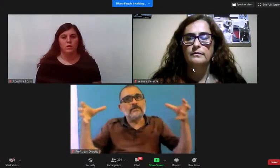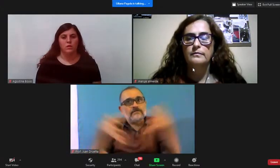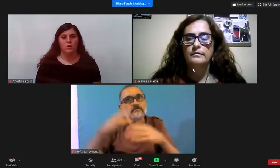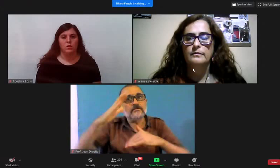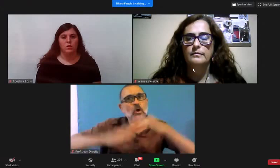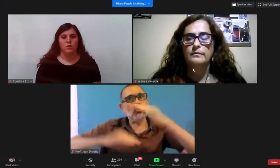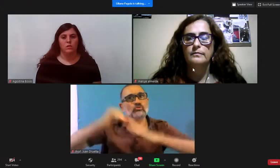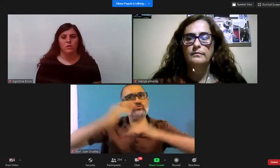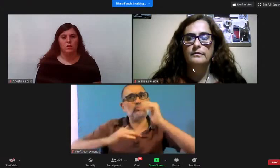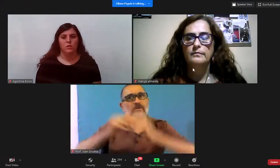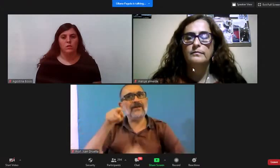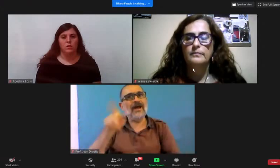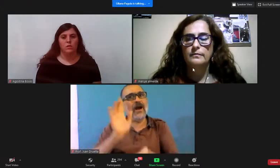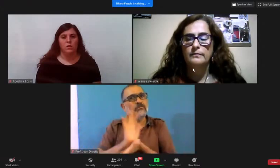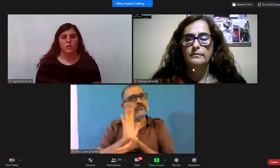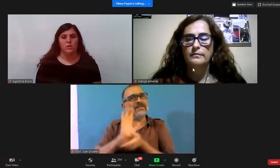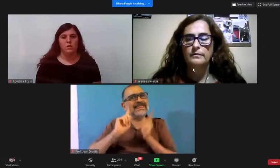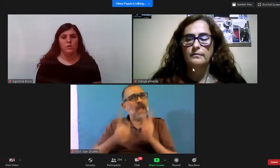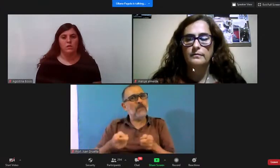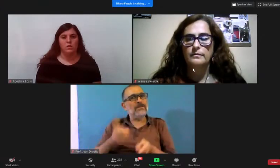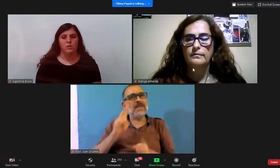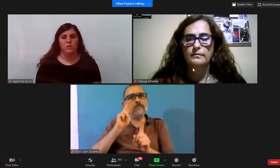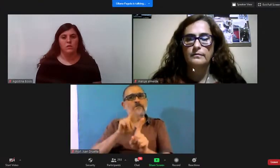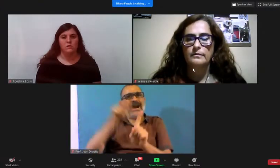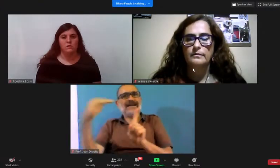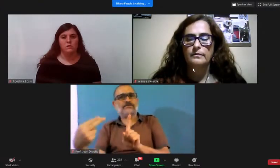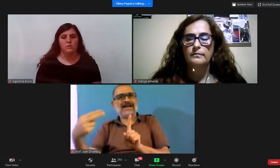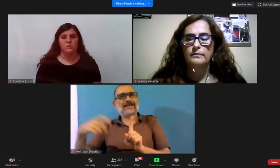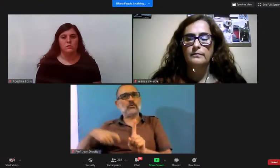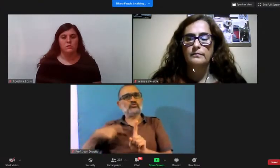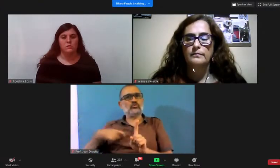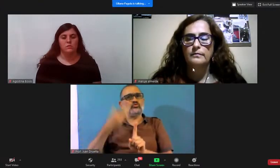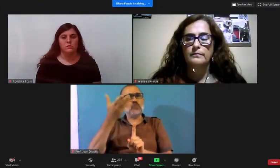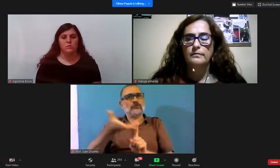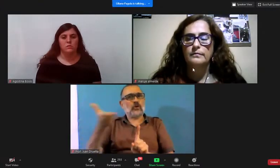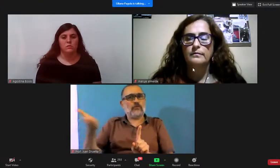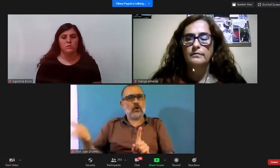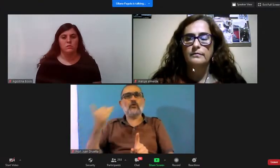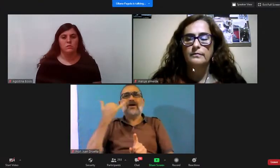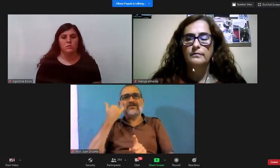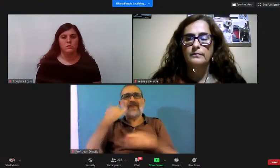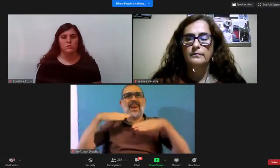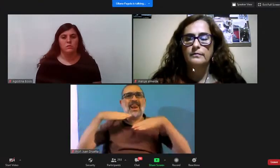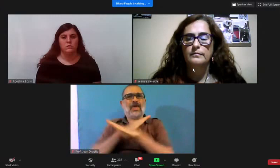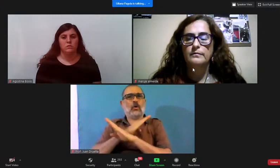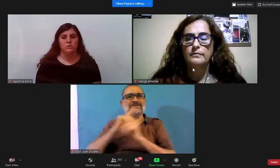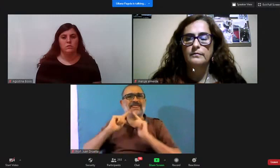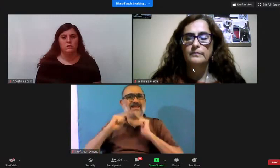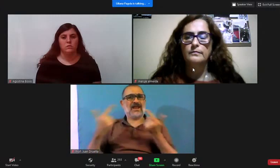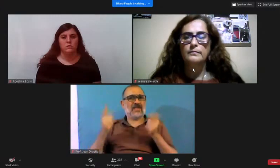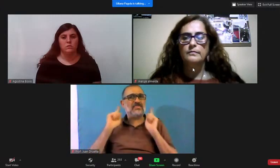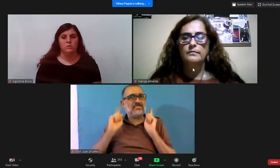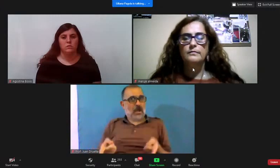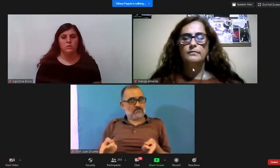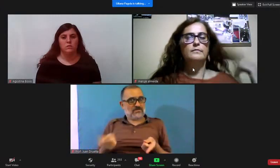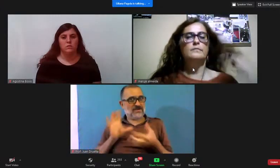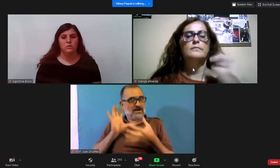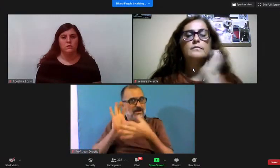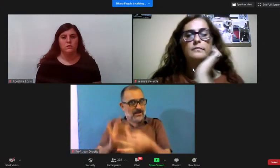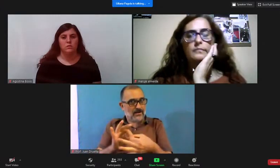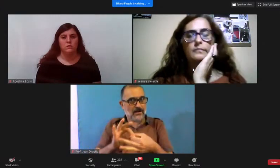cuestiones específicas de diferentes regiones, y eso también favorece a esta construcción de la